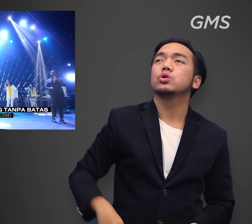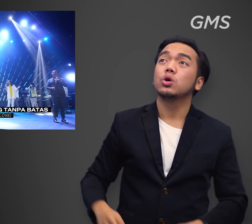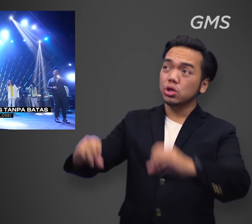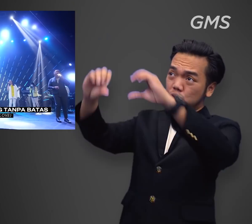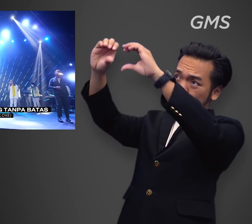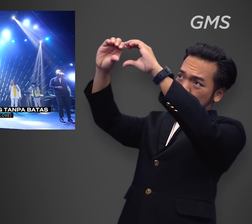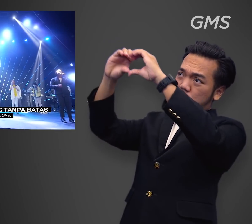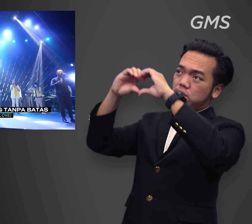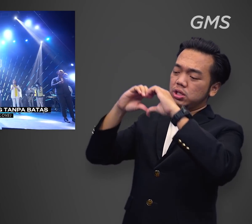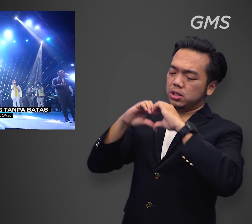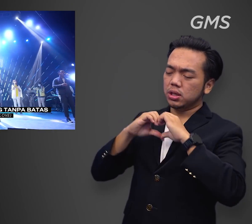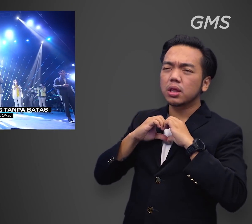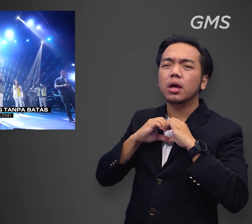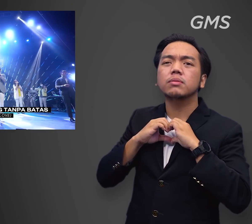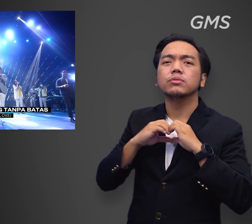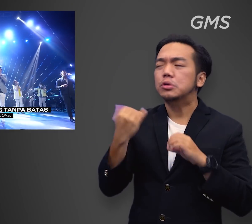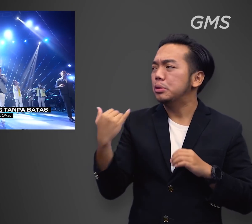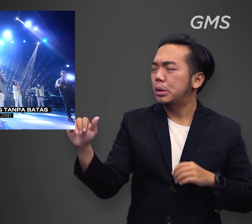cintamu yang tanpa